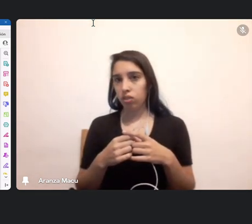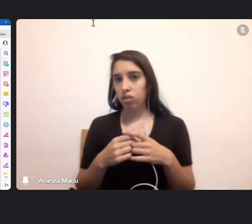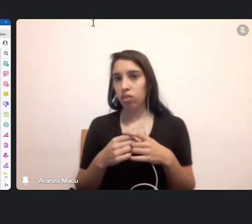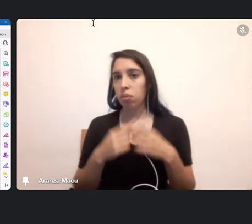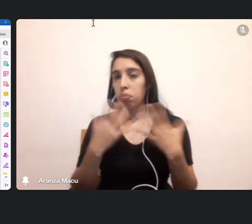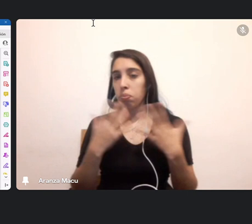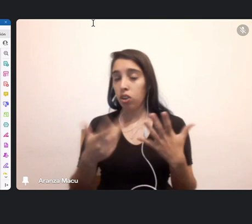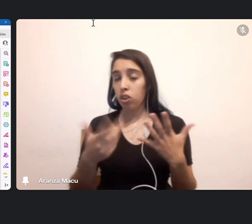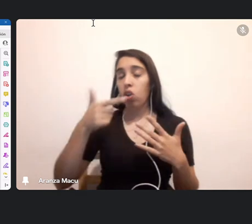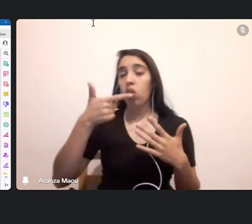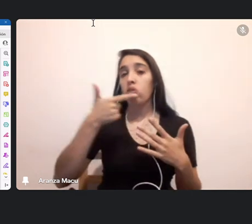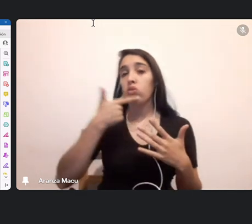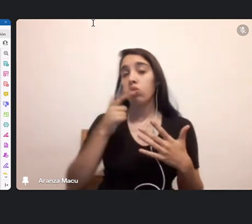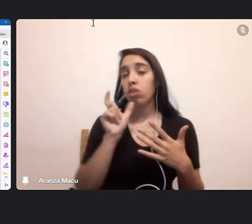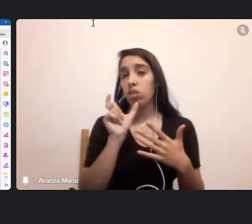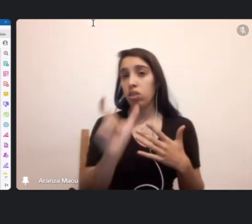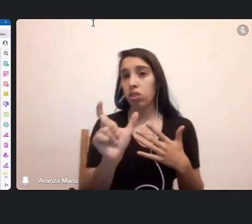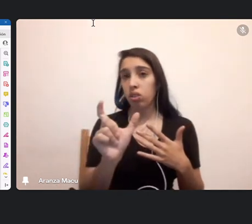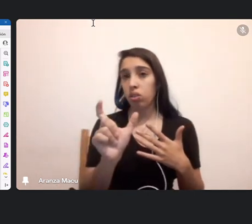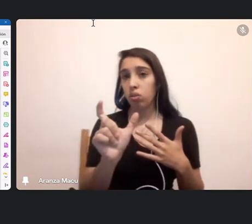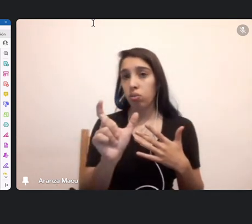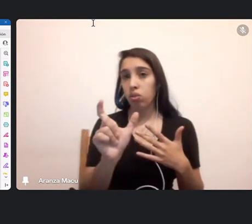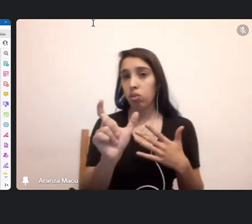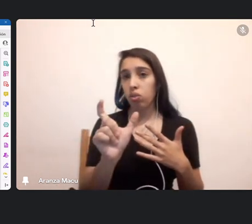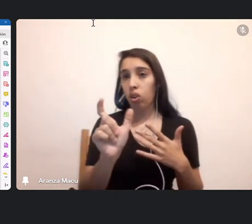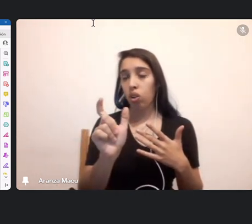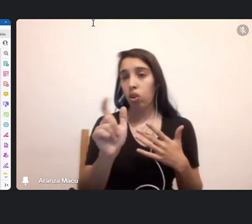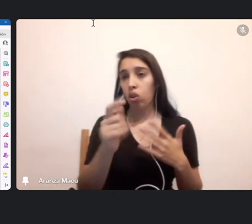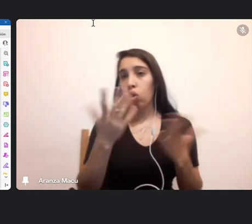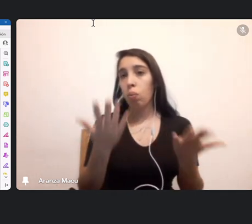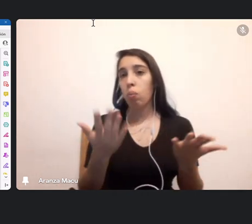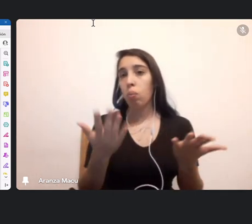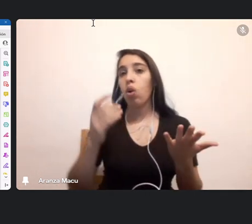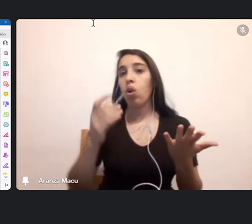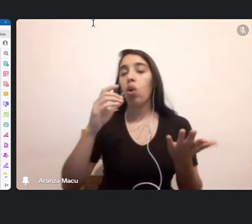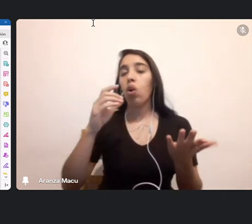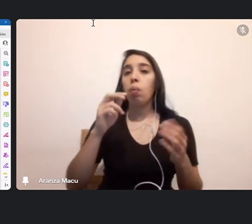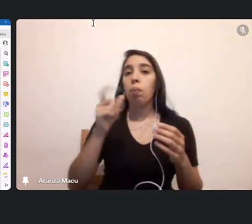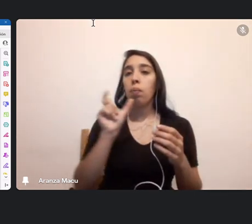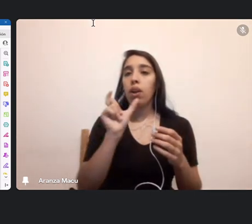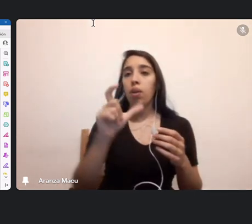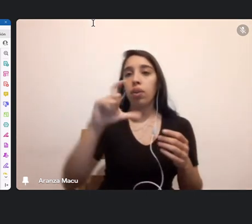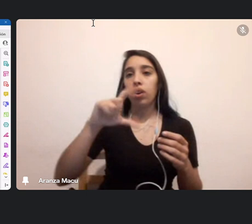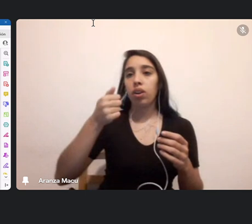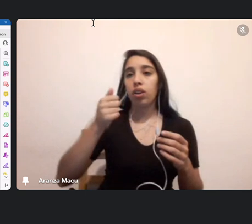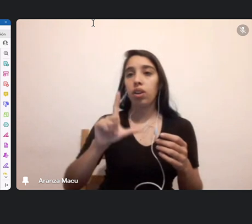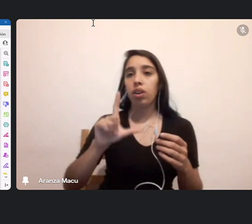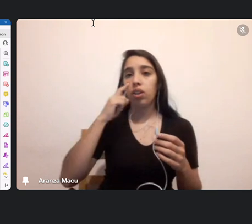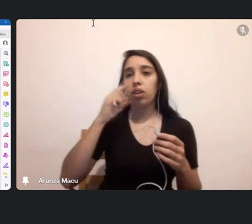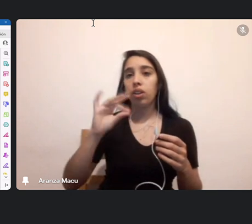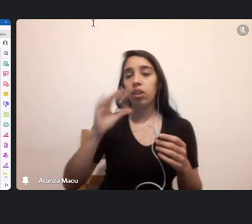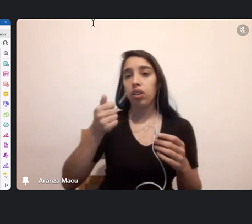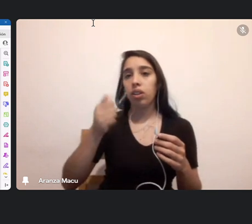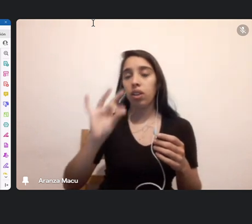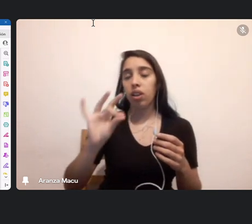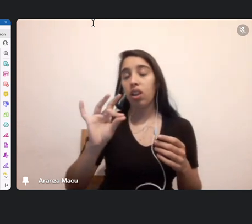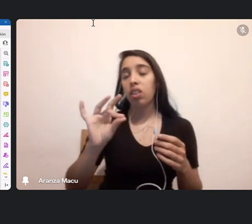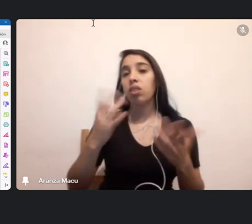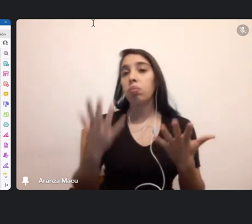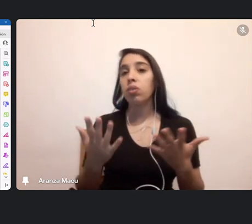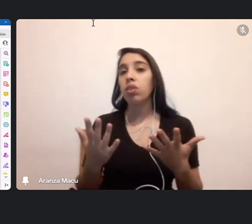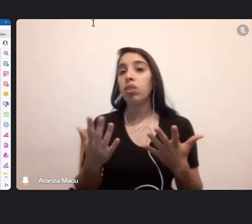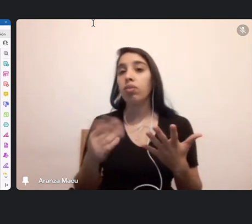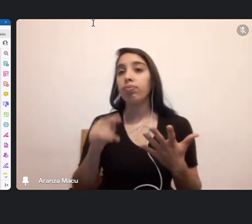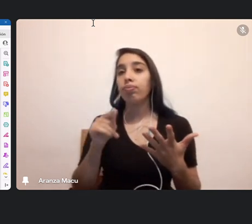sustantivo, igual que calidad, es la educación de algo. Lo que pasa es que esa frase la podés decir education